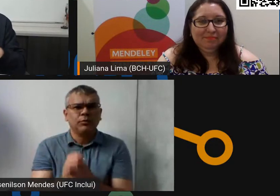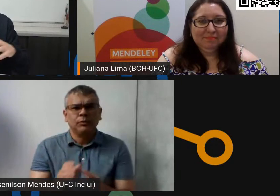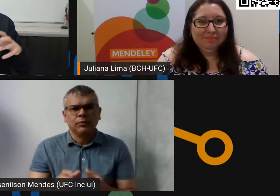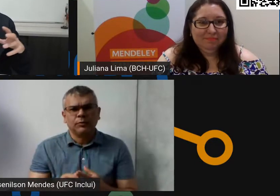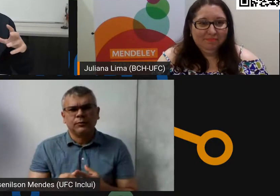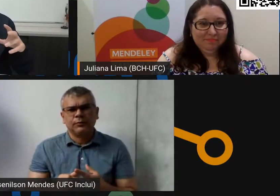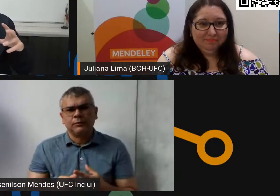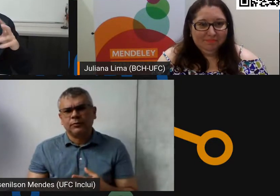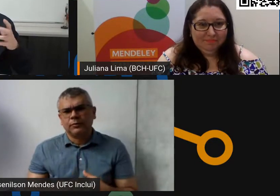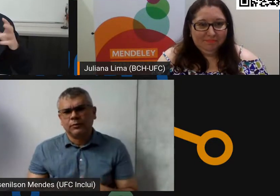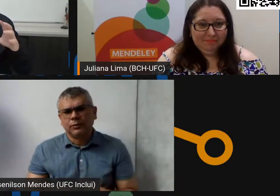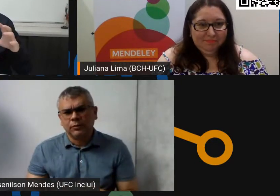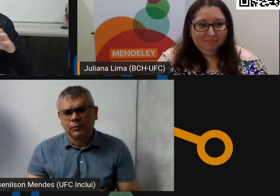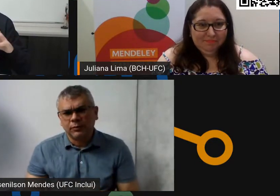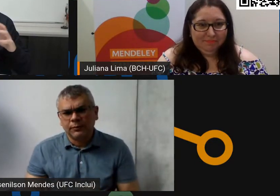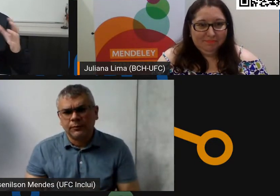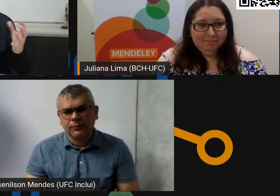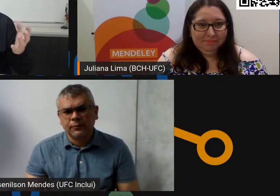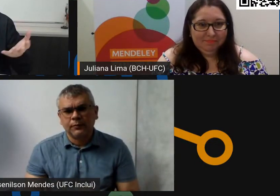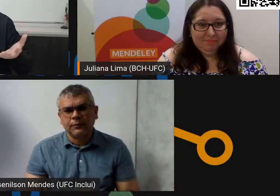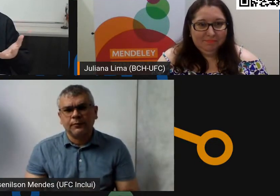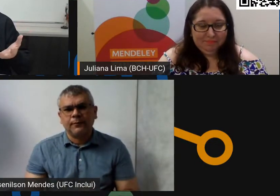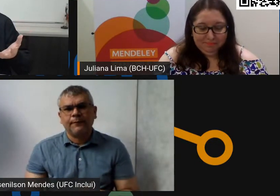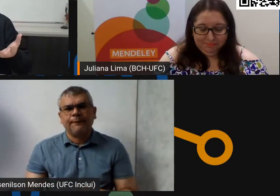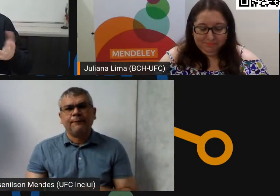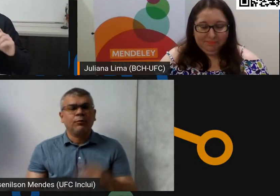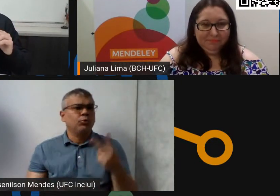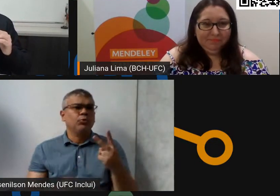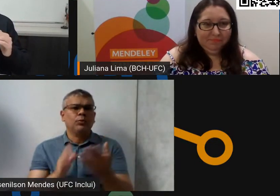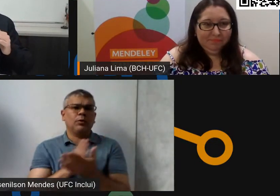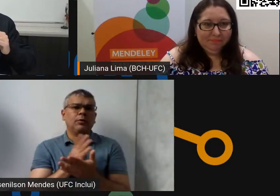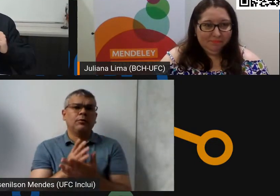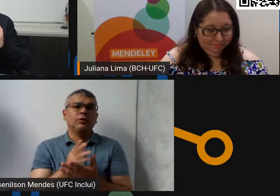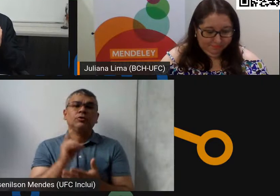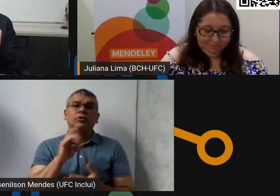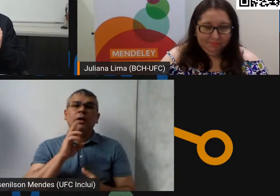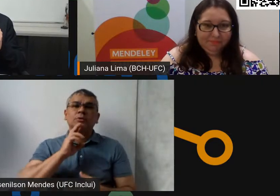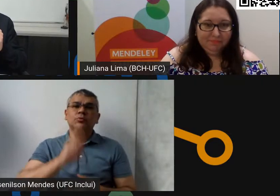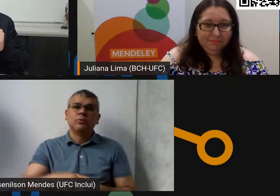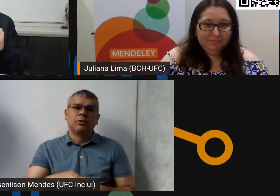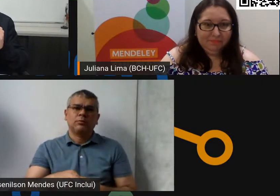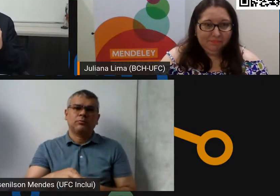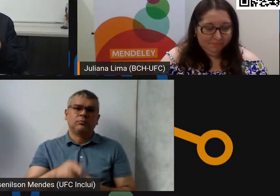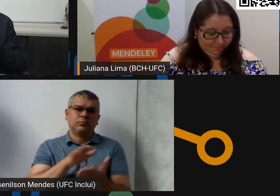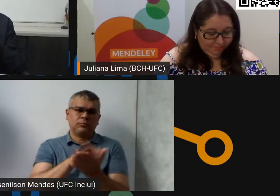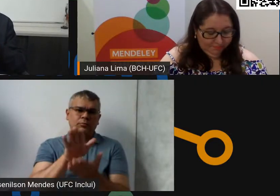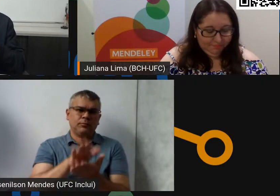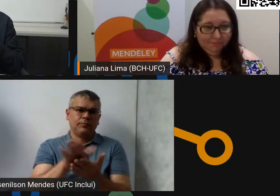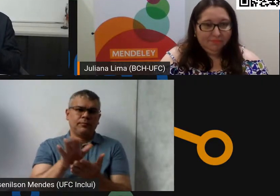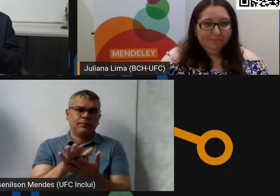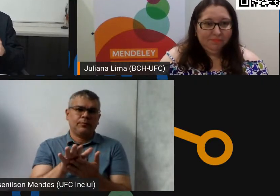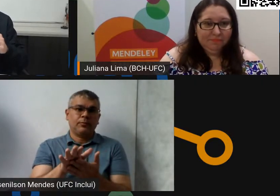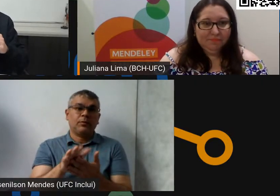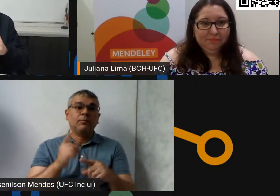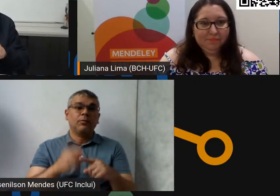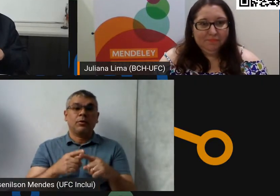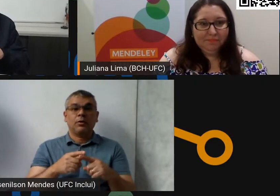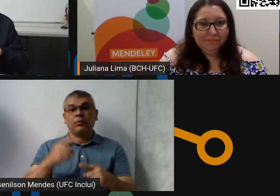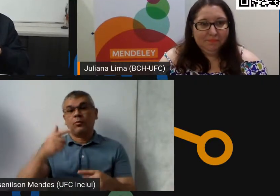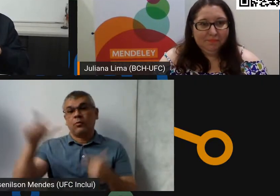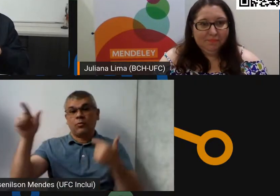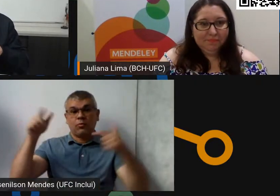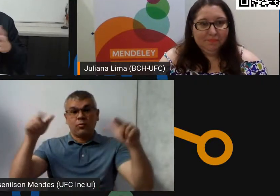Tá? São revistas que publicam apenas resultados, com a perspectiva de outras pessoas usarem, dando